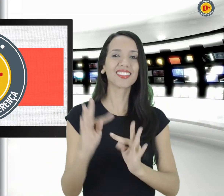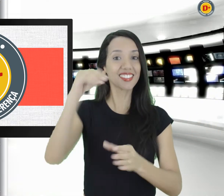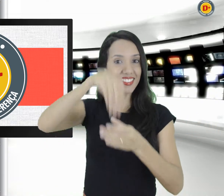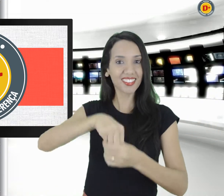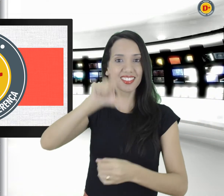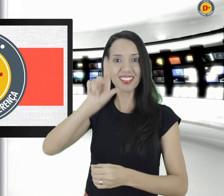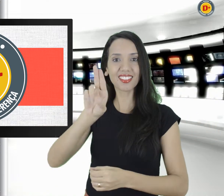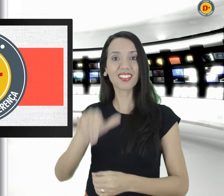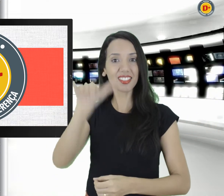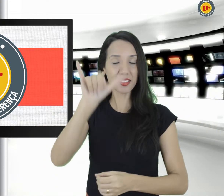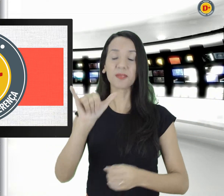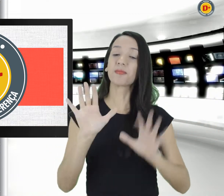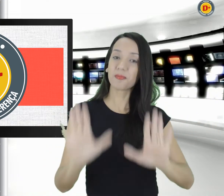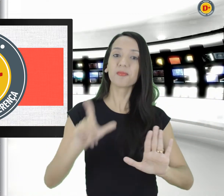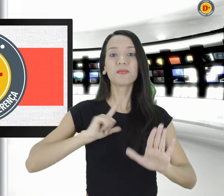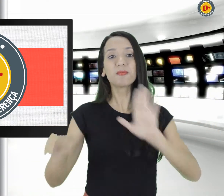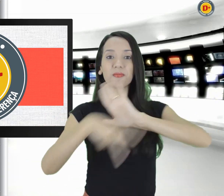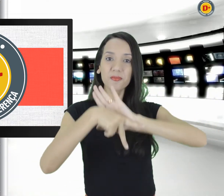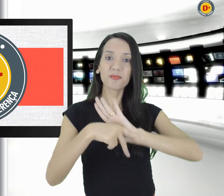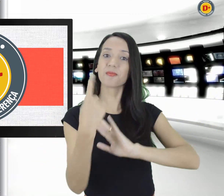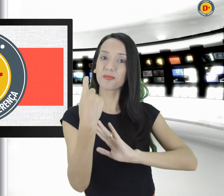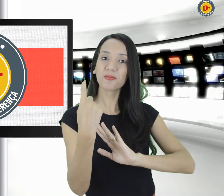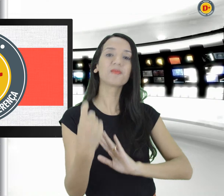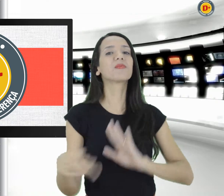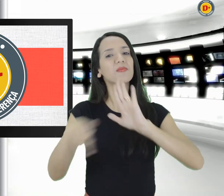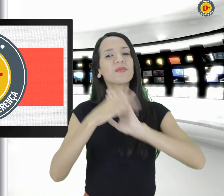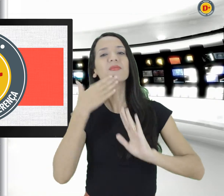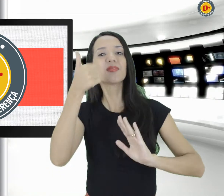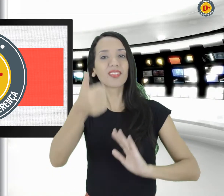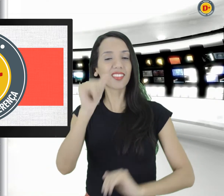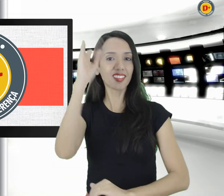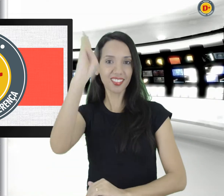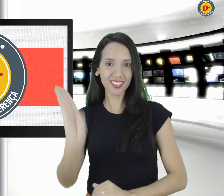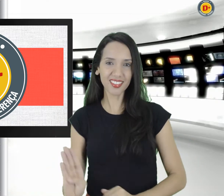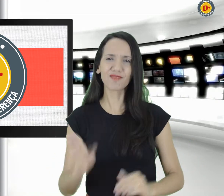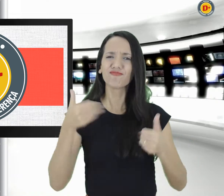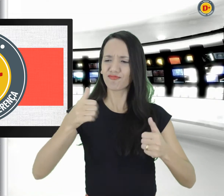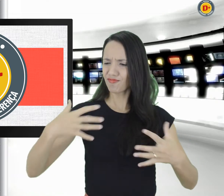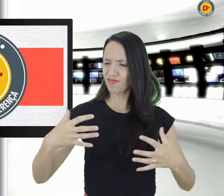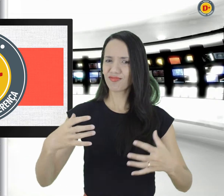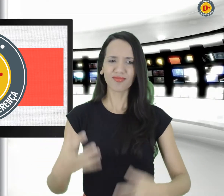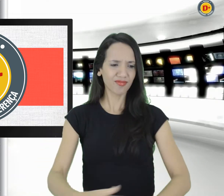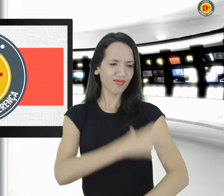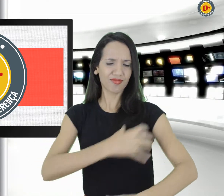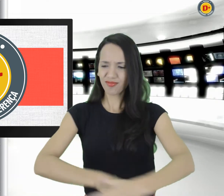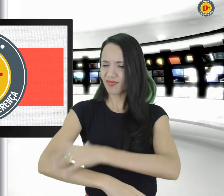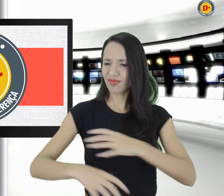Este último, exclusivo no Brasil, serve para melhorar a função do braço, simulando tarefas específicas